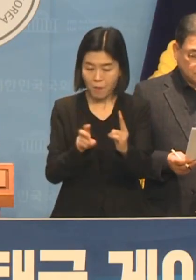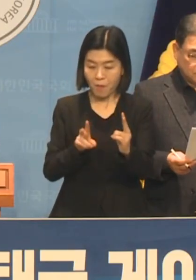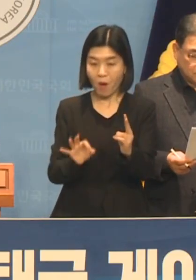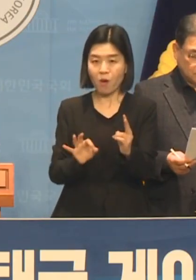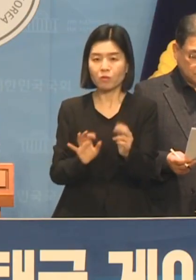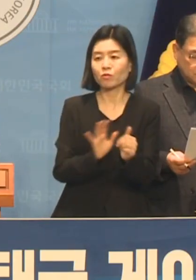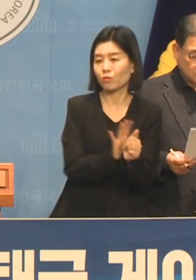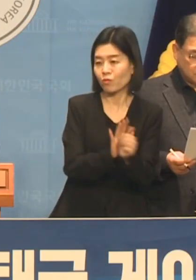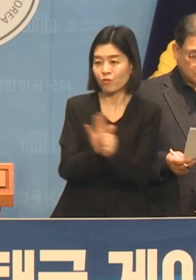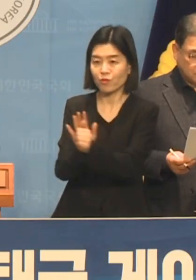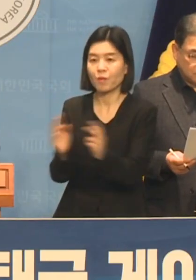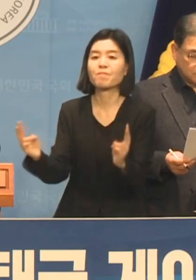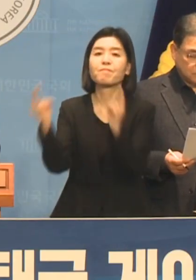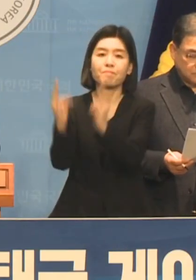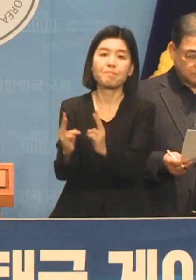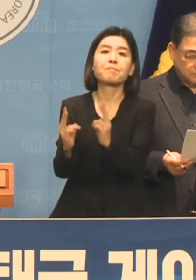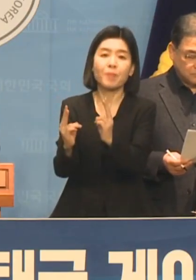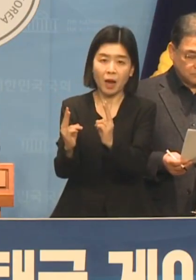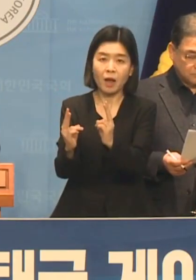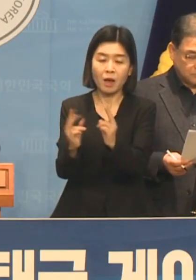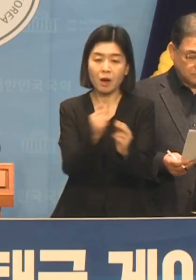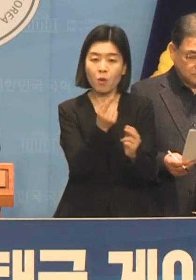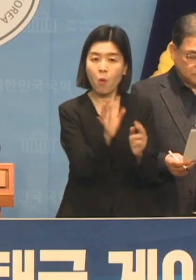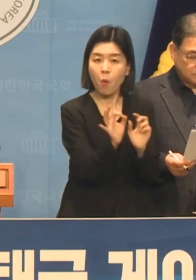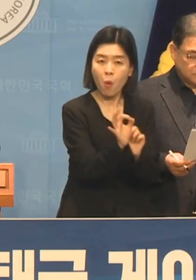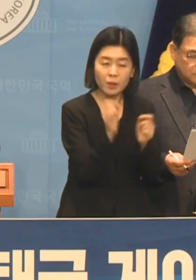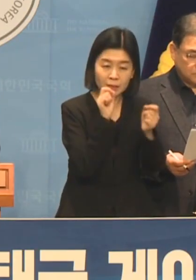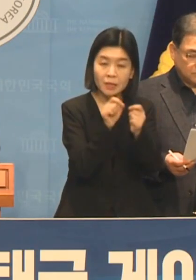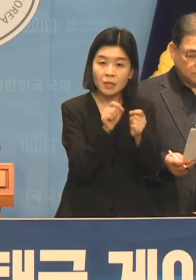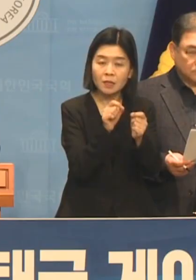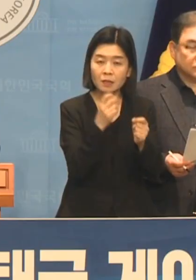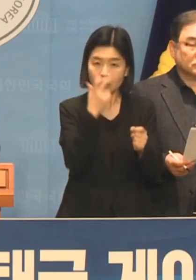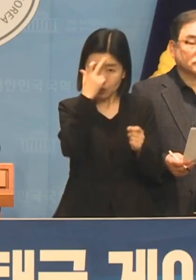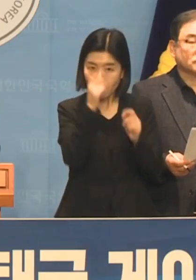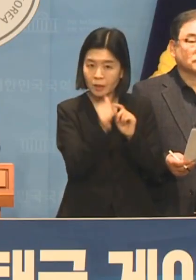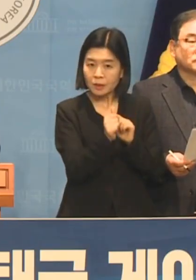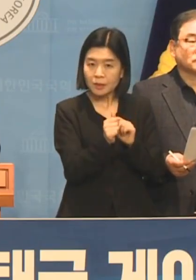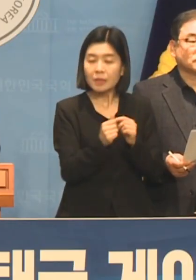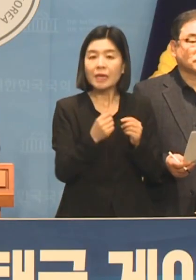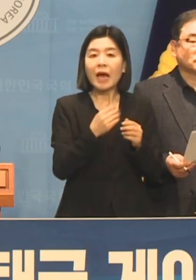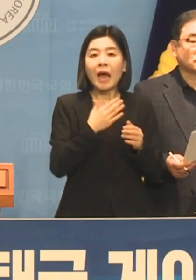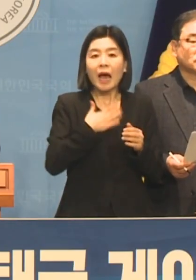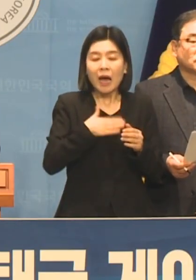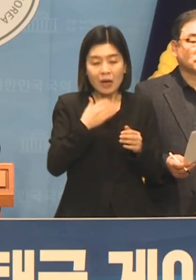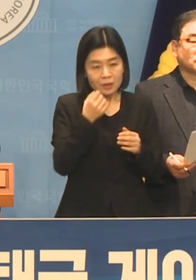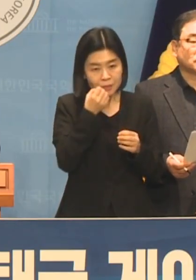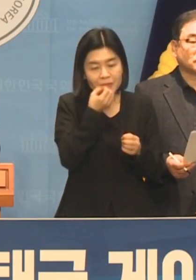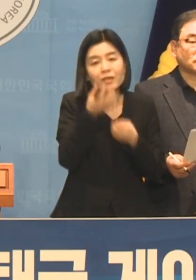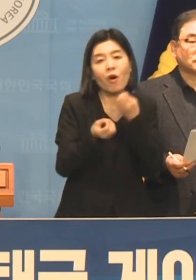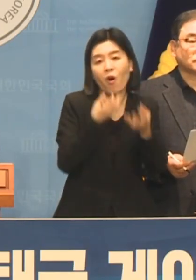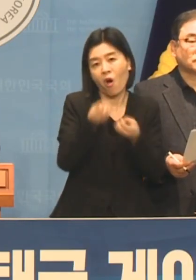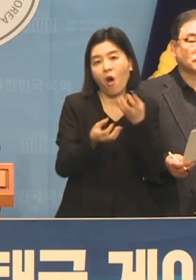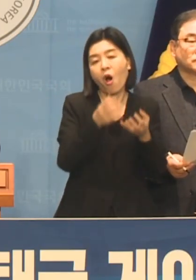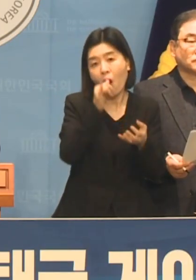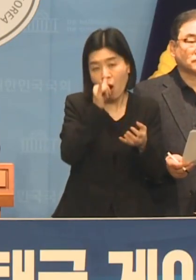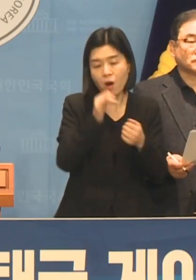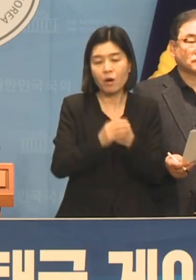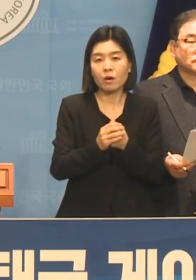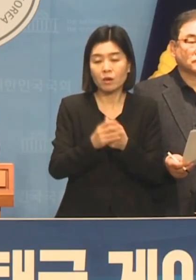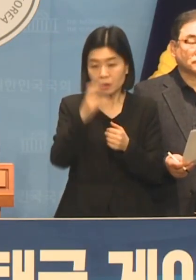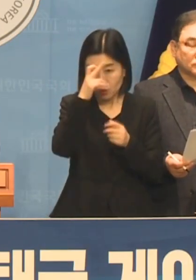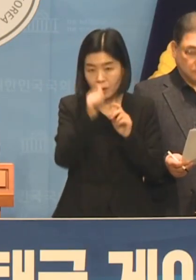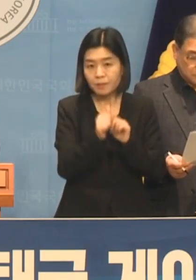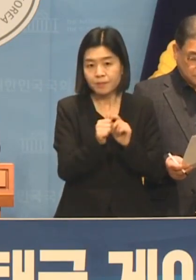것으로 드러났습니다. 홍 시장 측근인 최영희 씨의 지인 증언도 이를 뒷받침합니다. 최